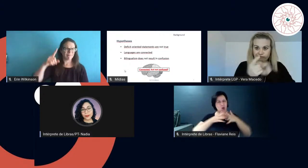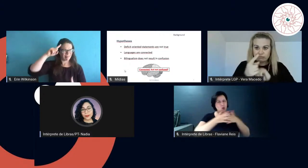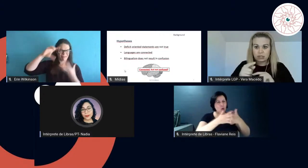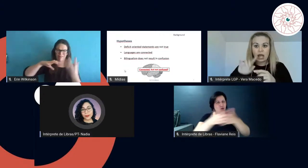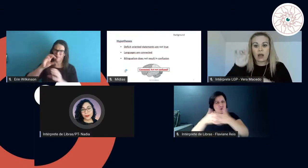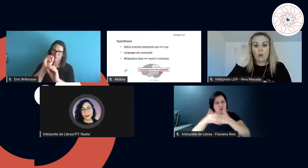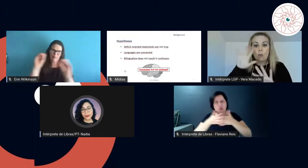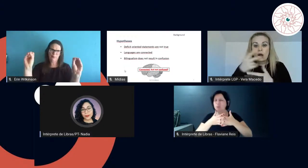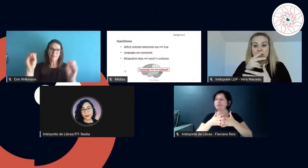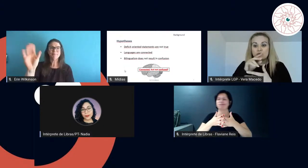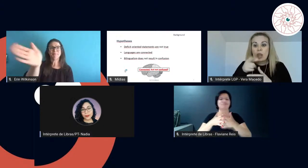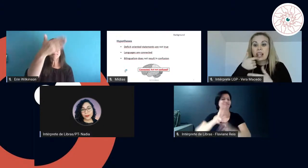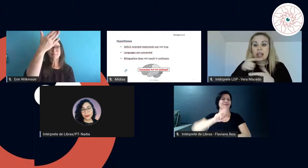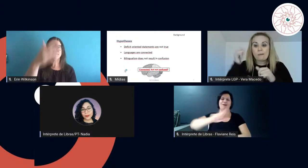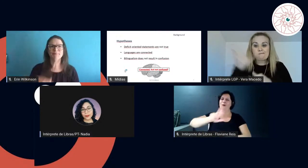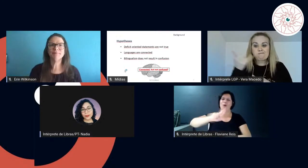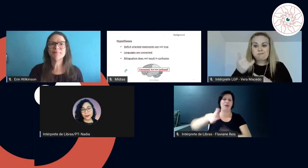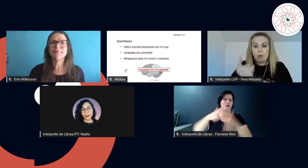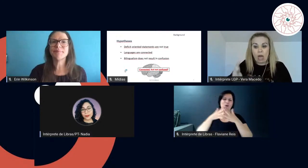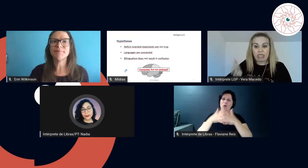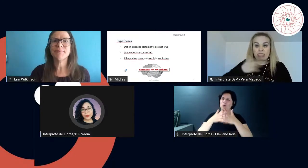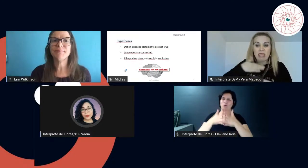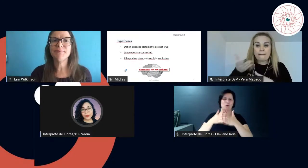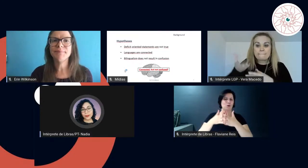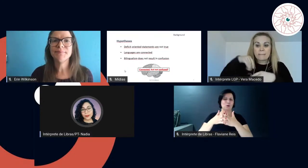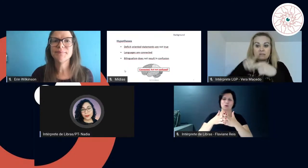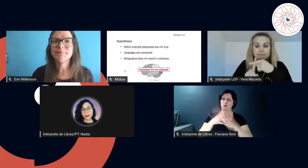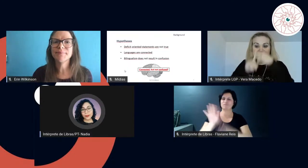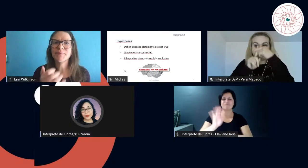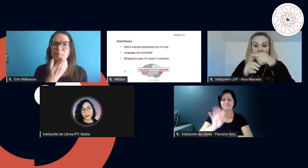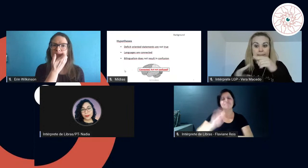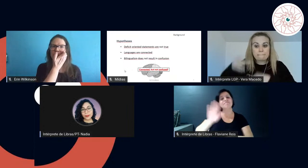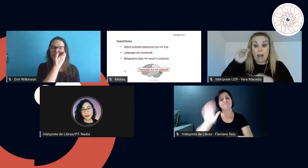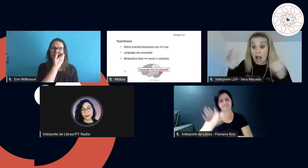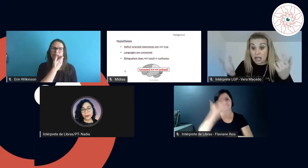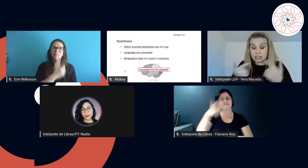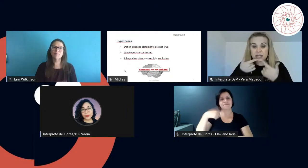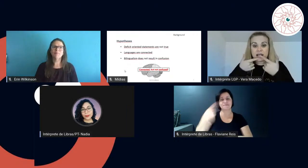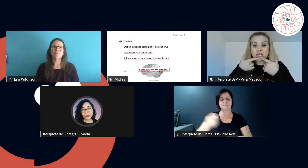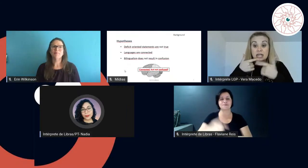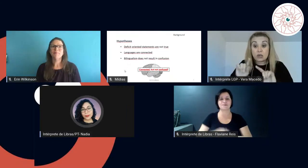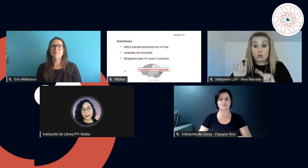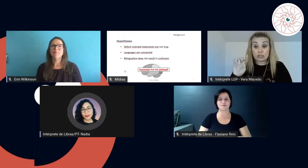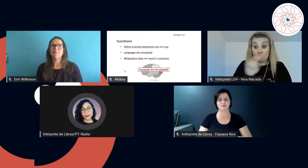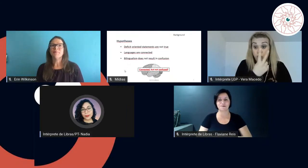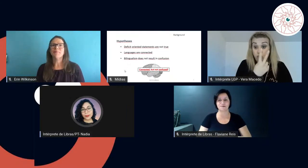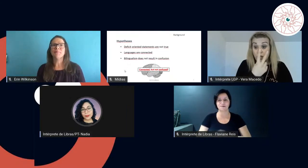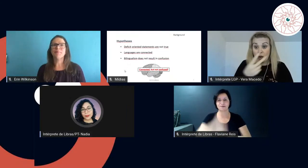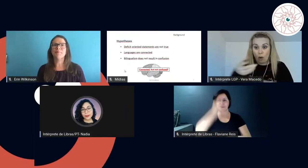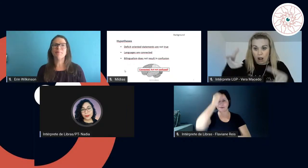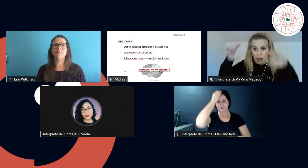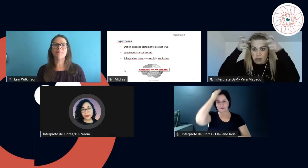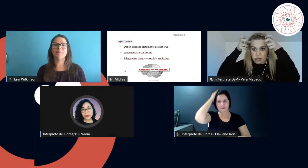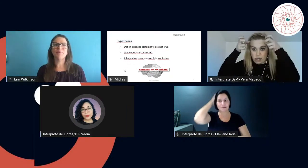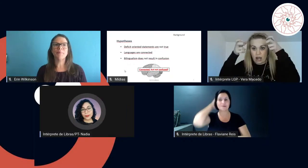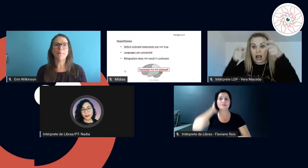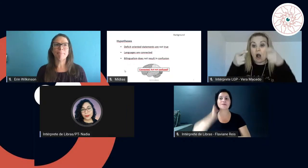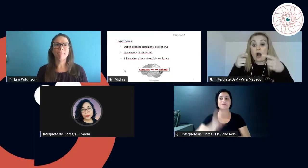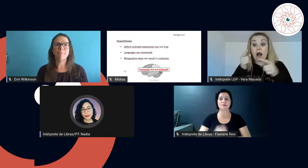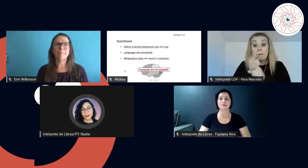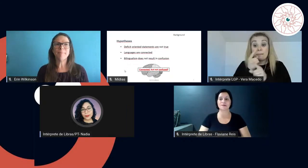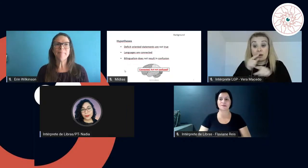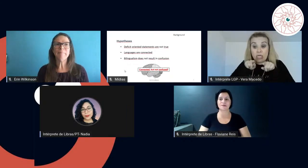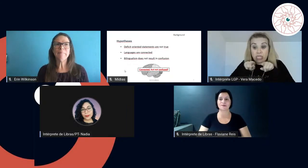traz inúmeros benefícios. Então, essas línguas coexistindo e sendo coadquiridas, elas